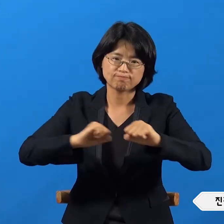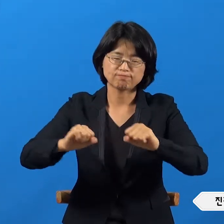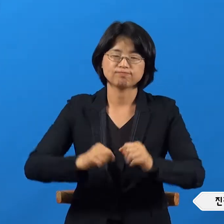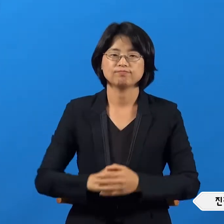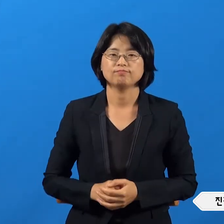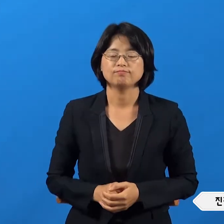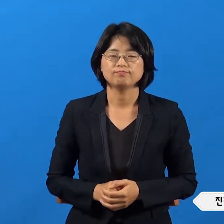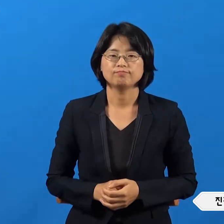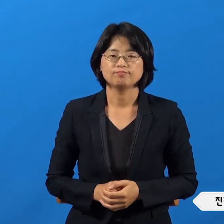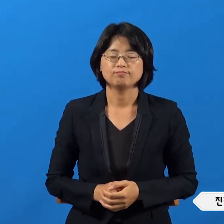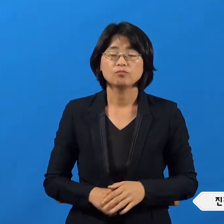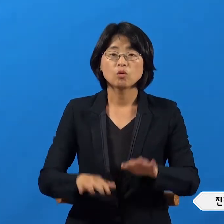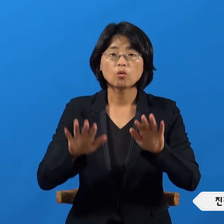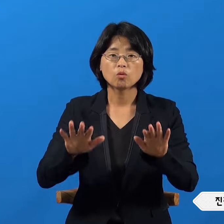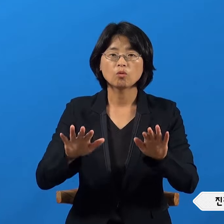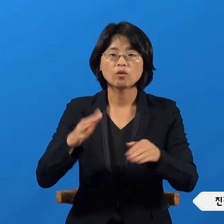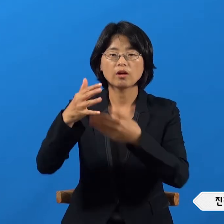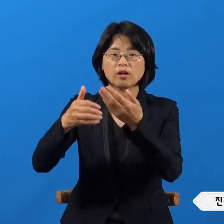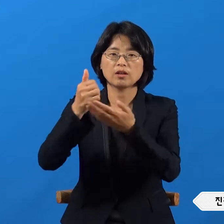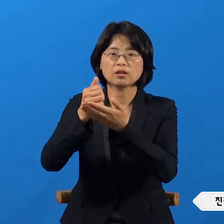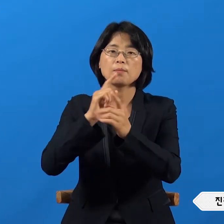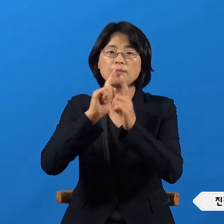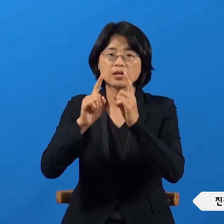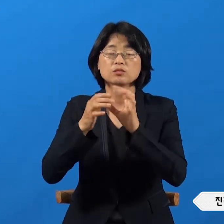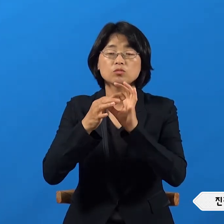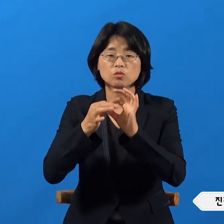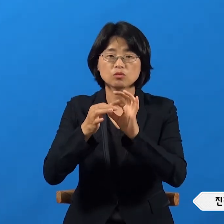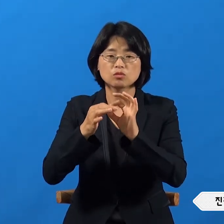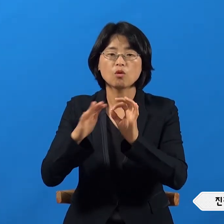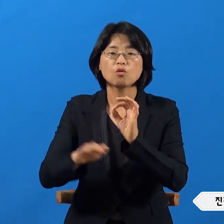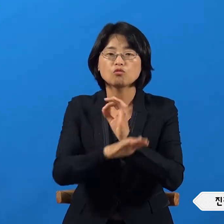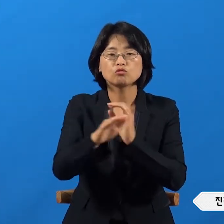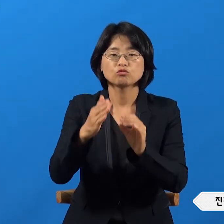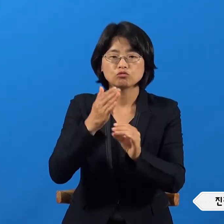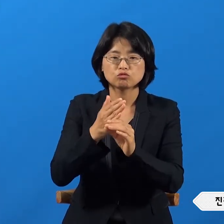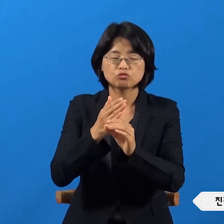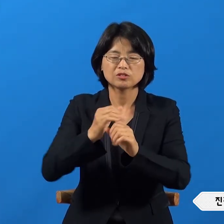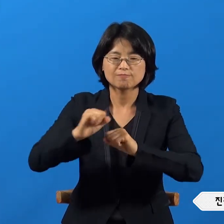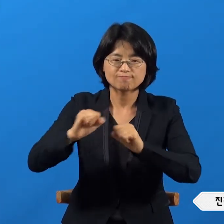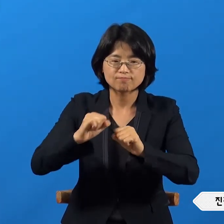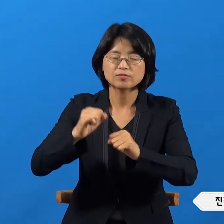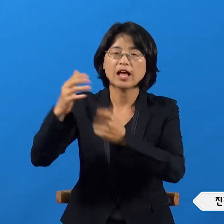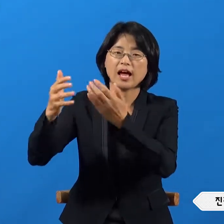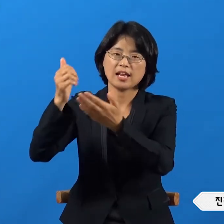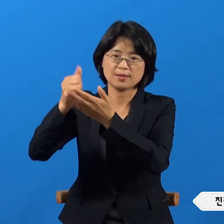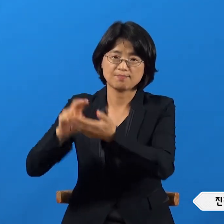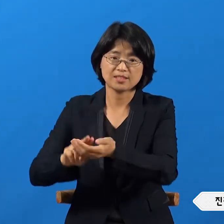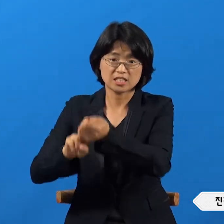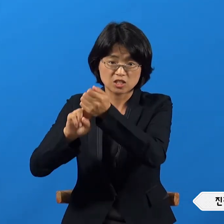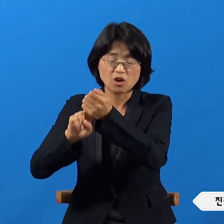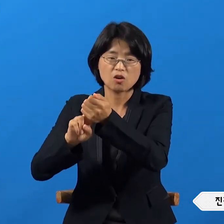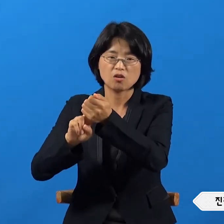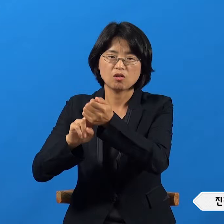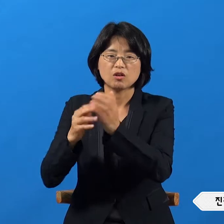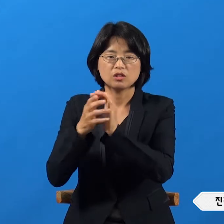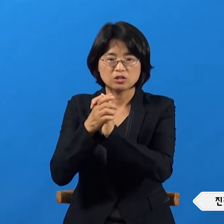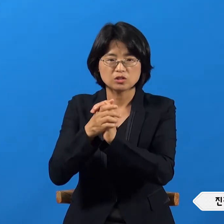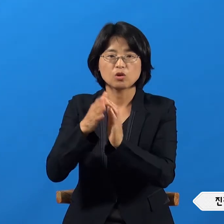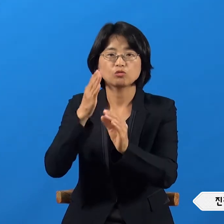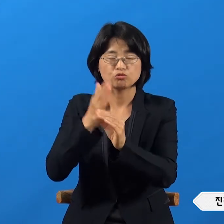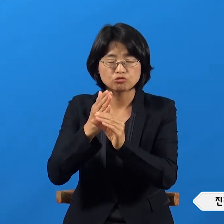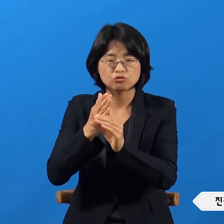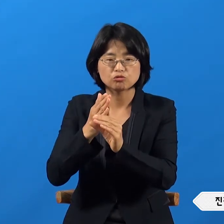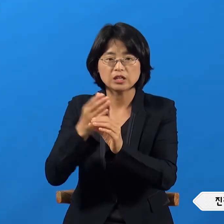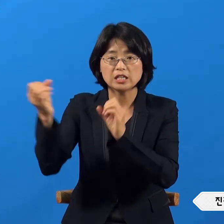통해서 우리 가운데 역사하시는 기적의 하나님, 우리의 기도 가운데 응답하시는 하나님의 모습을